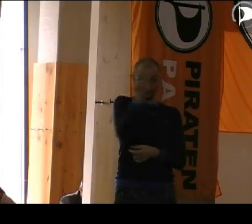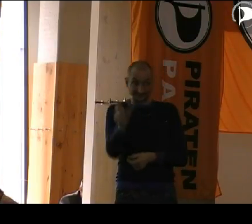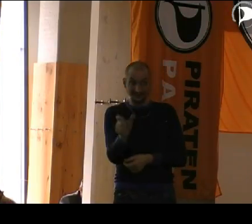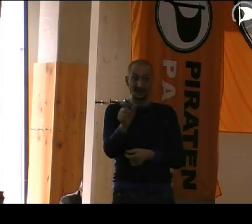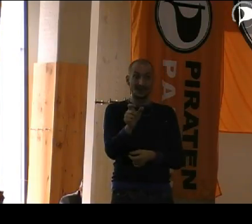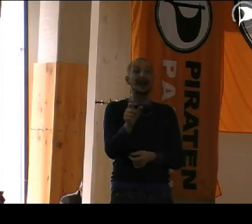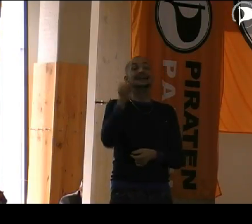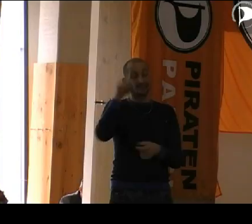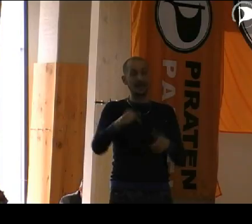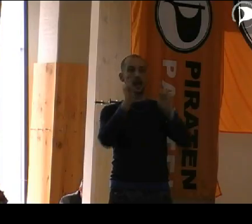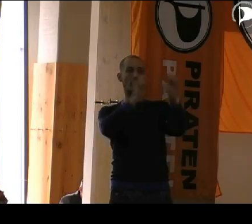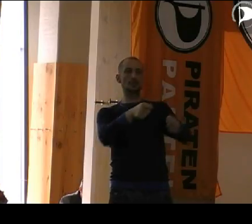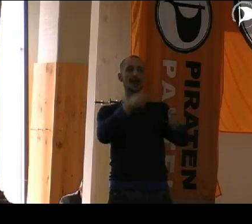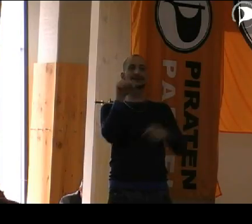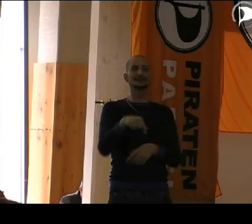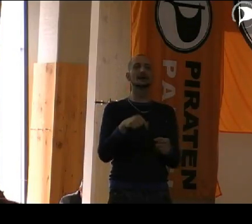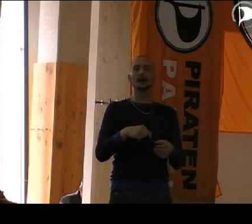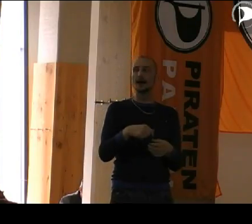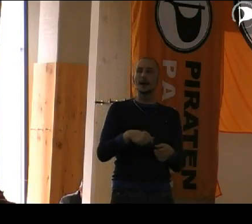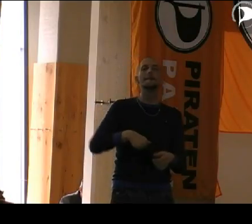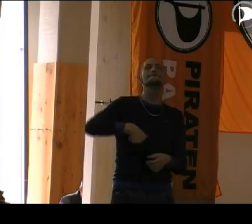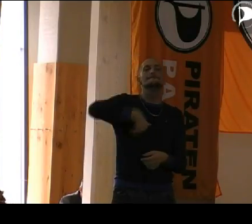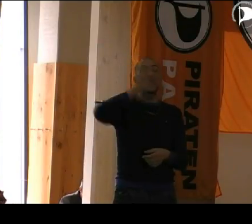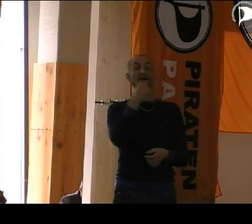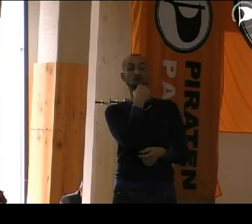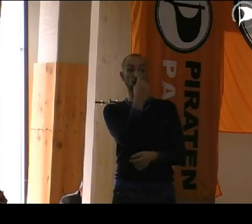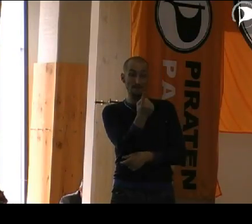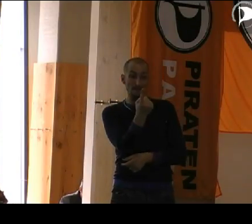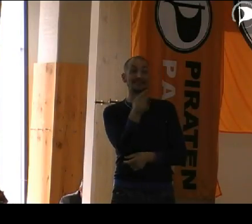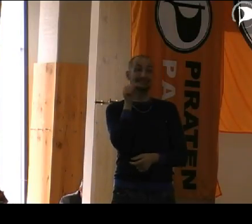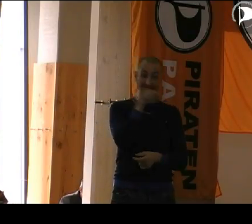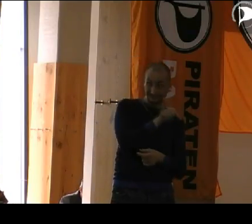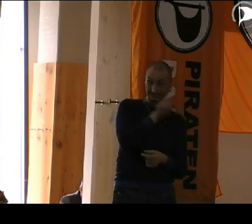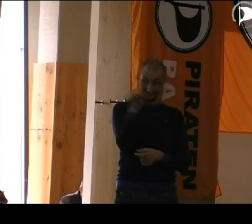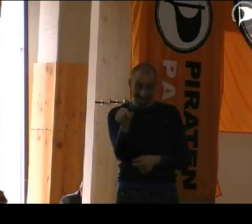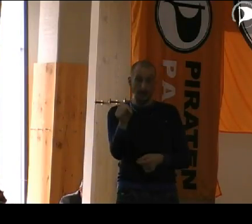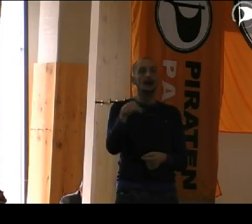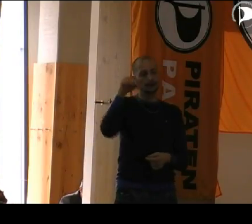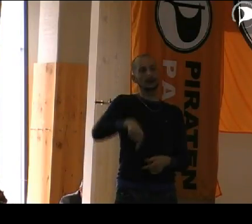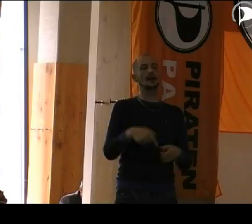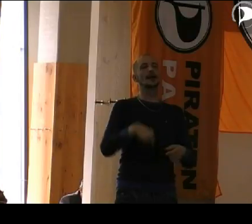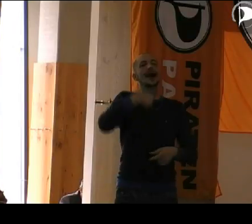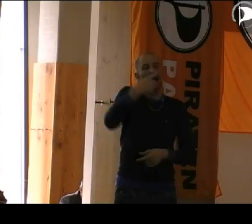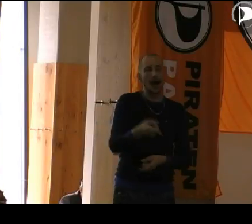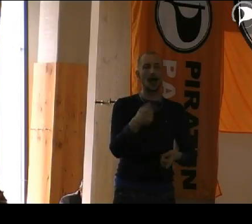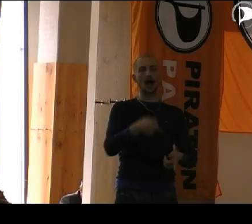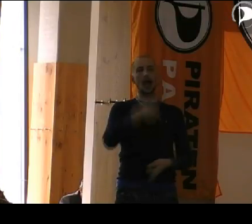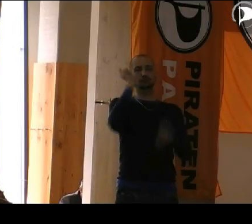wäre okay der wert mehrere der stimmen bekommen wird anschließend abgestimmt seidler